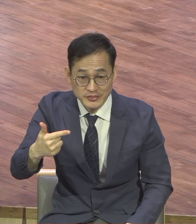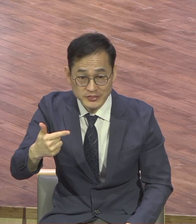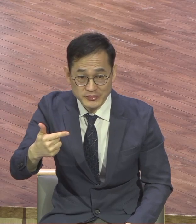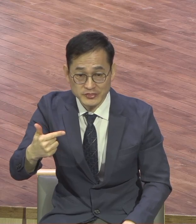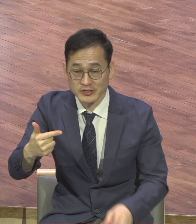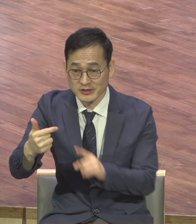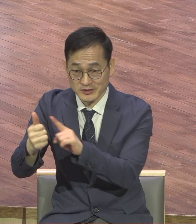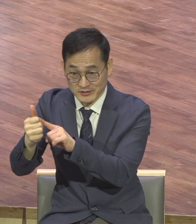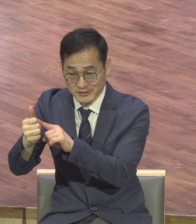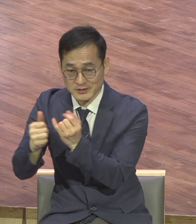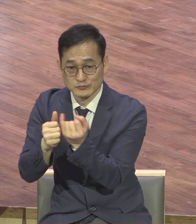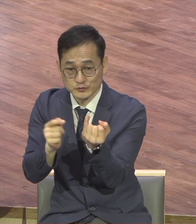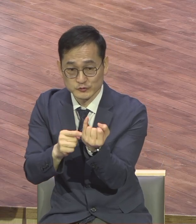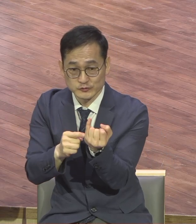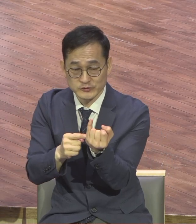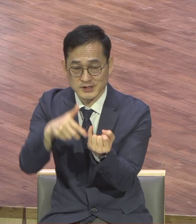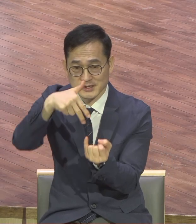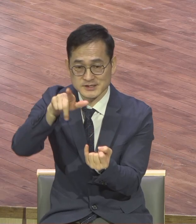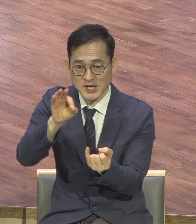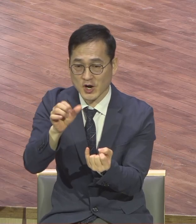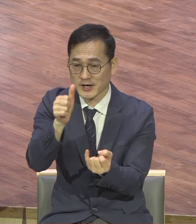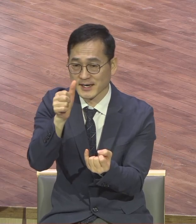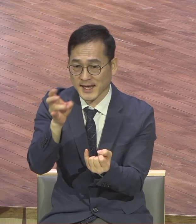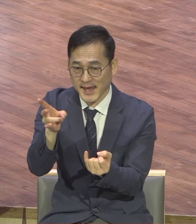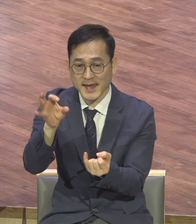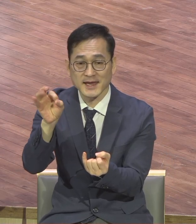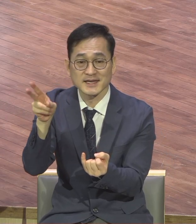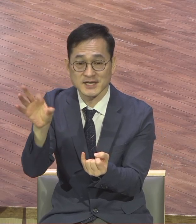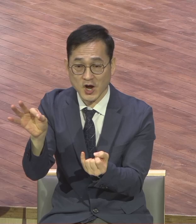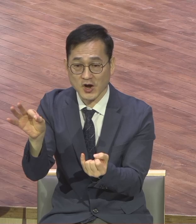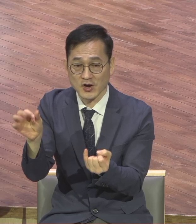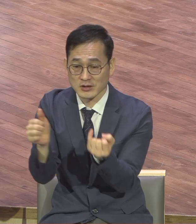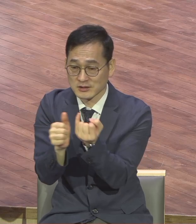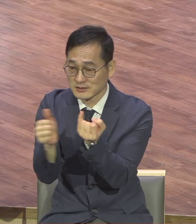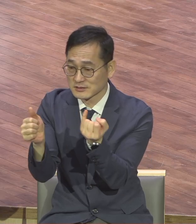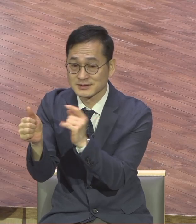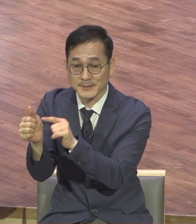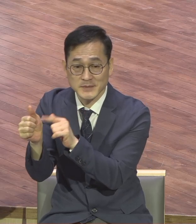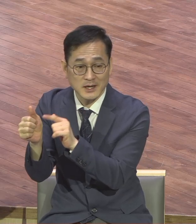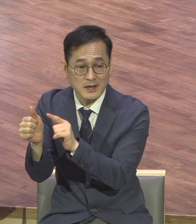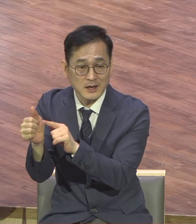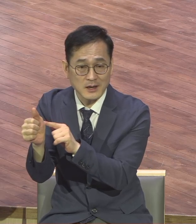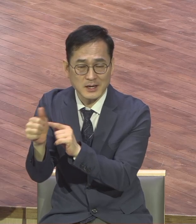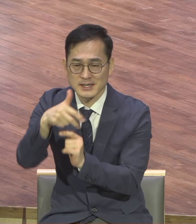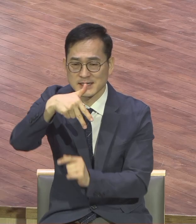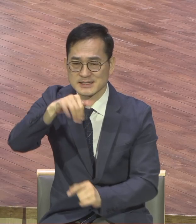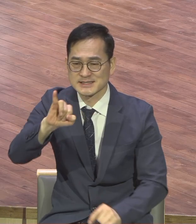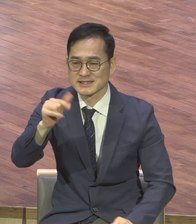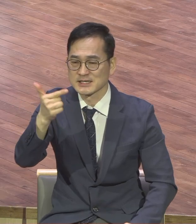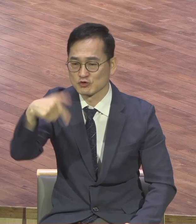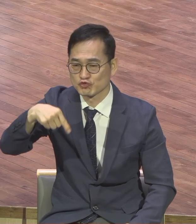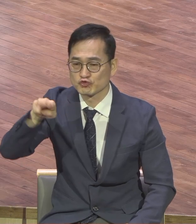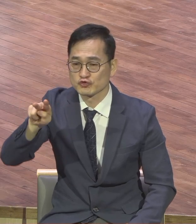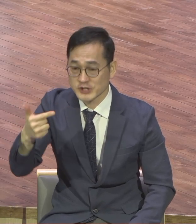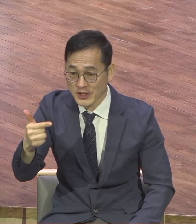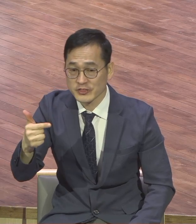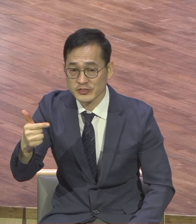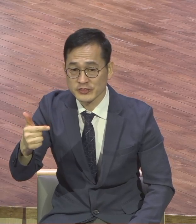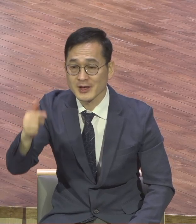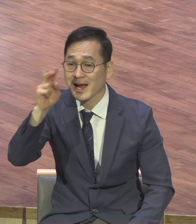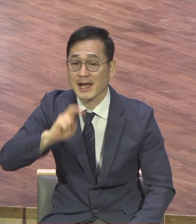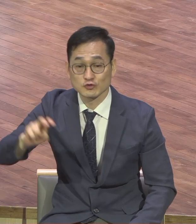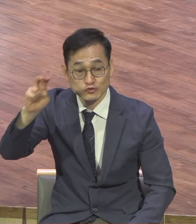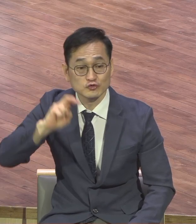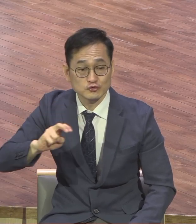탤런트 이 정혜영 부부가 있어요. 이 썬은 원래 이 진우 썬이라는 이름으로 활동한 힙합